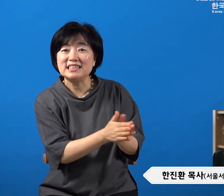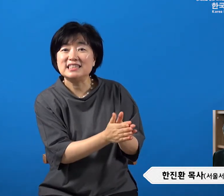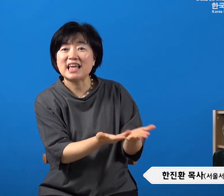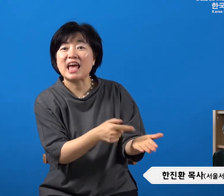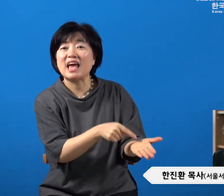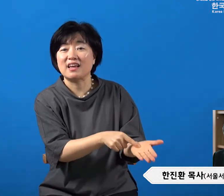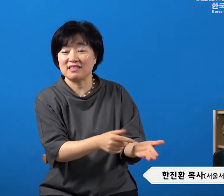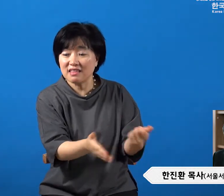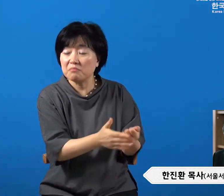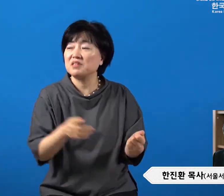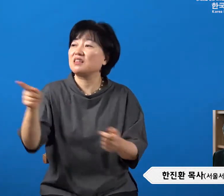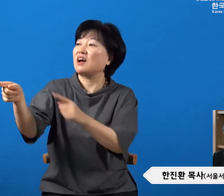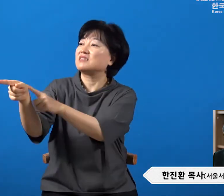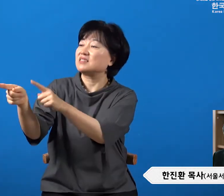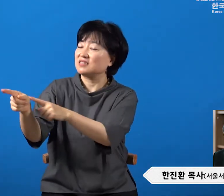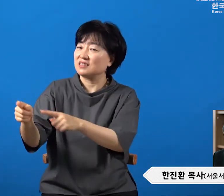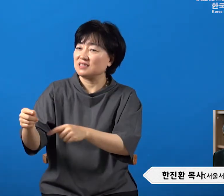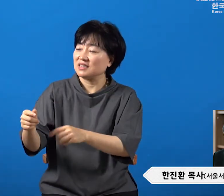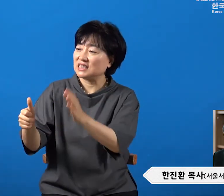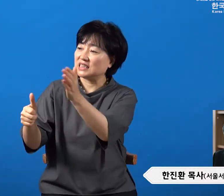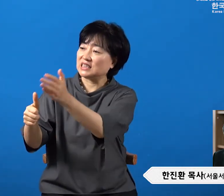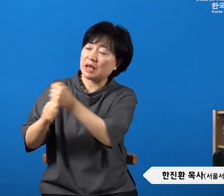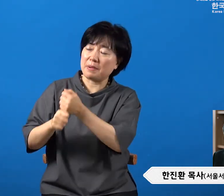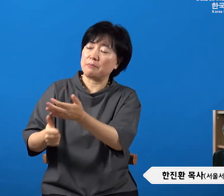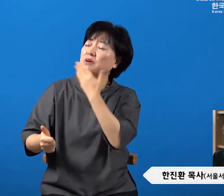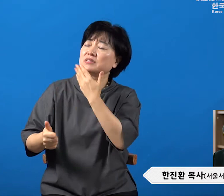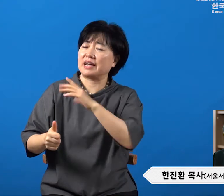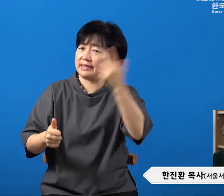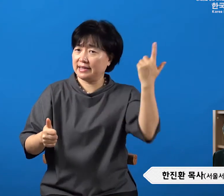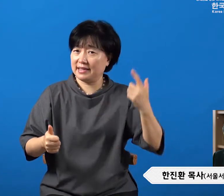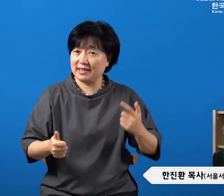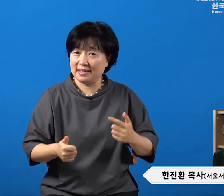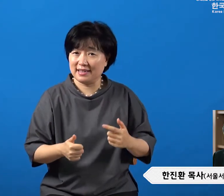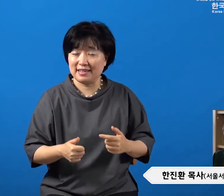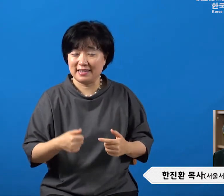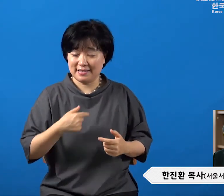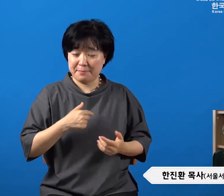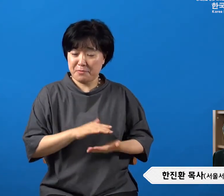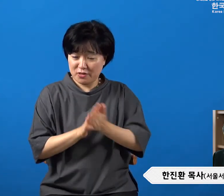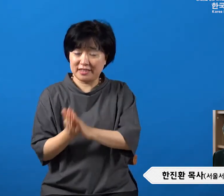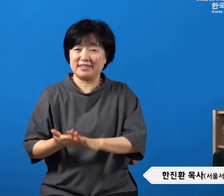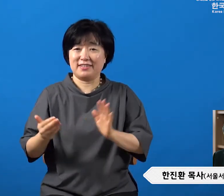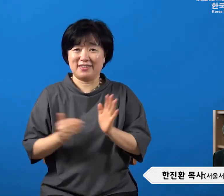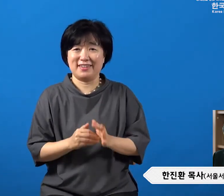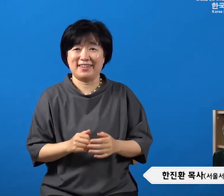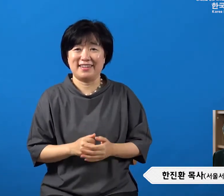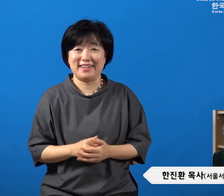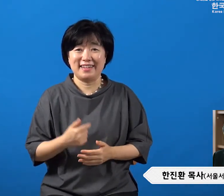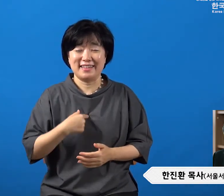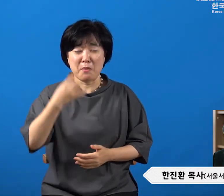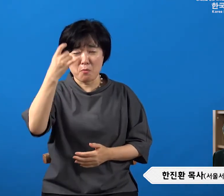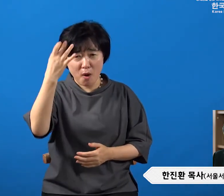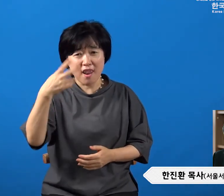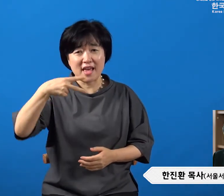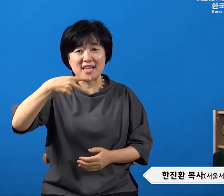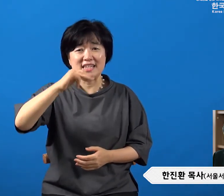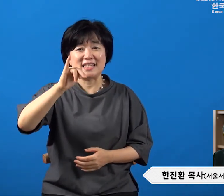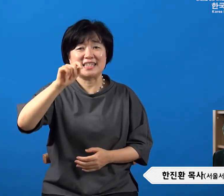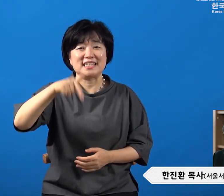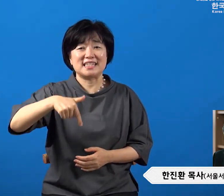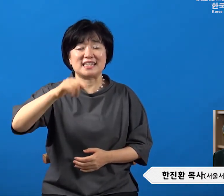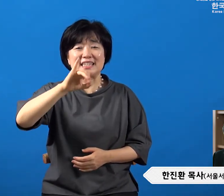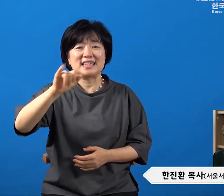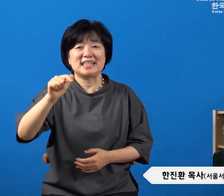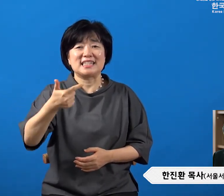얼마나 통쾌합니까? 지금 뭣도 모르고 찌겨러대는데 이 책이 아니었으면 당신은 저 항아리 속에